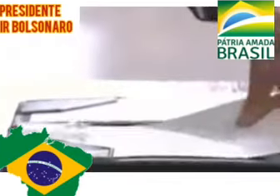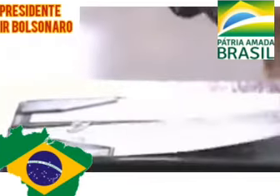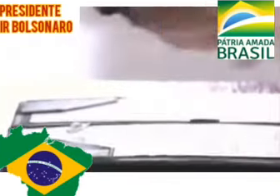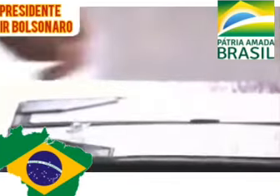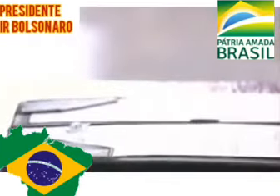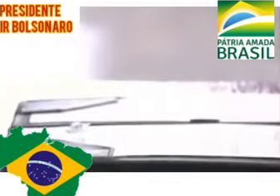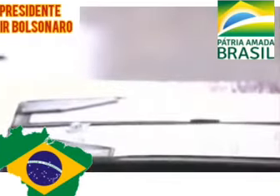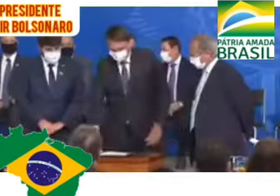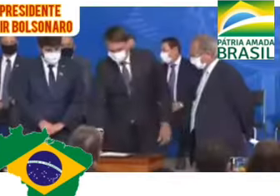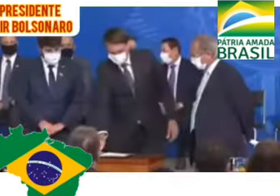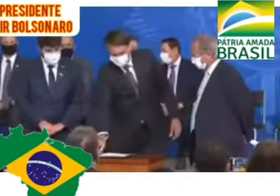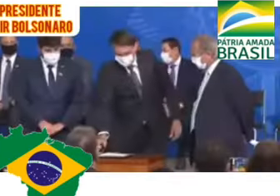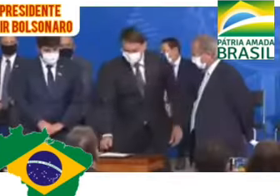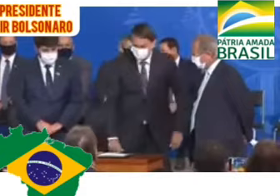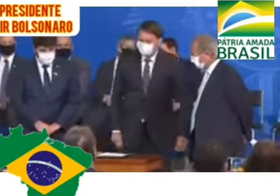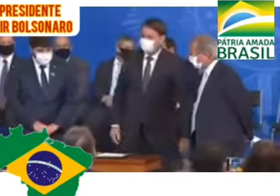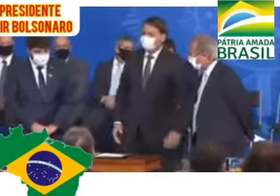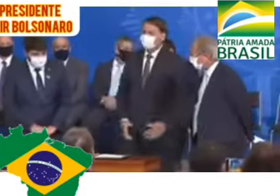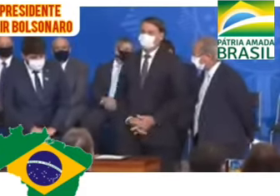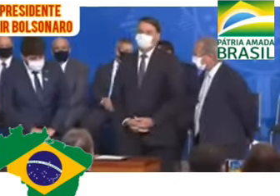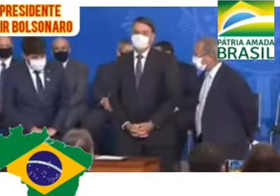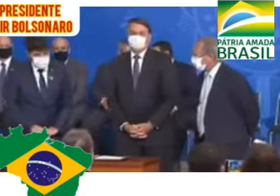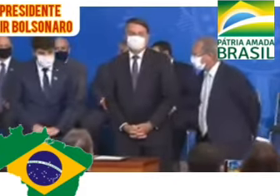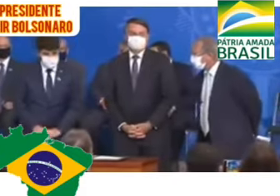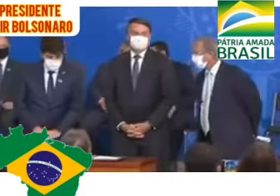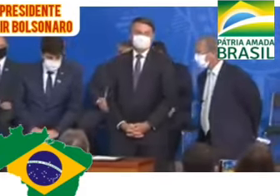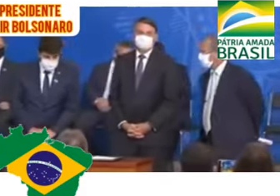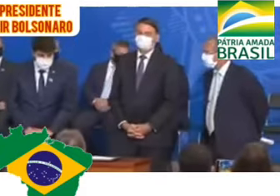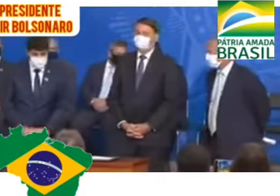de 2020, a medida provisória